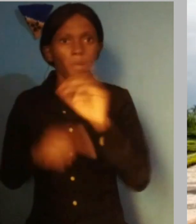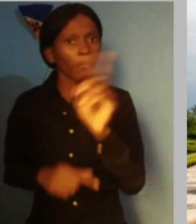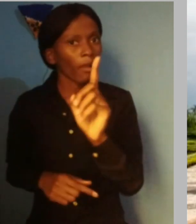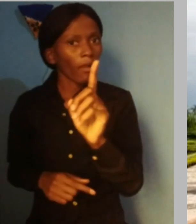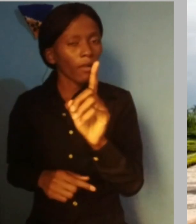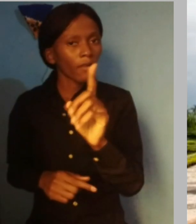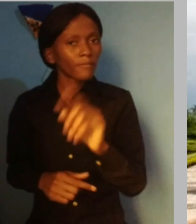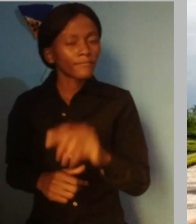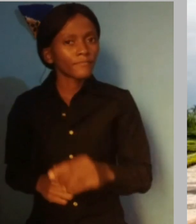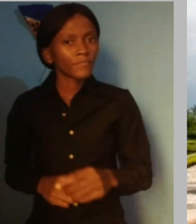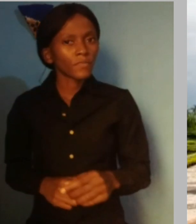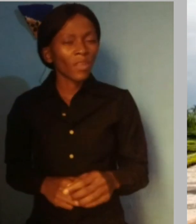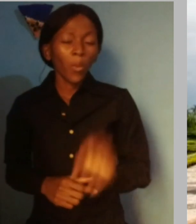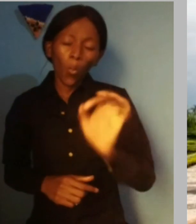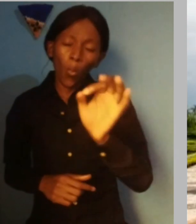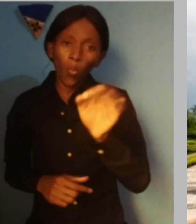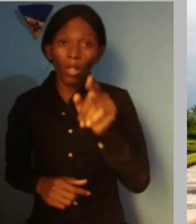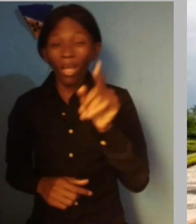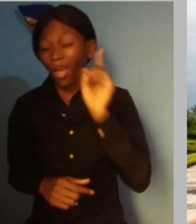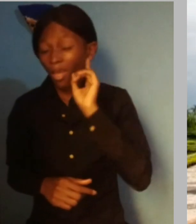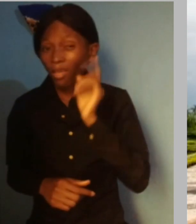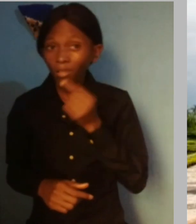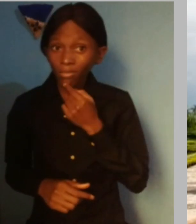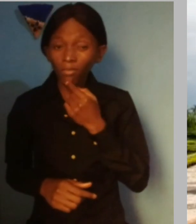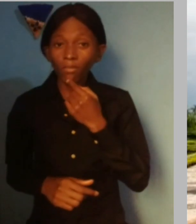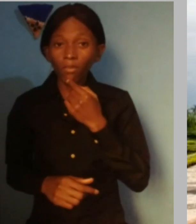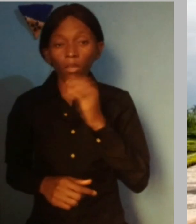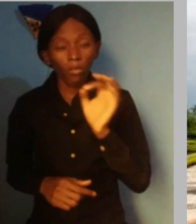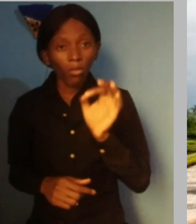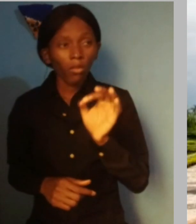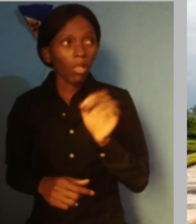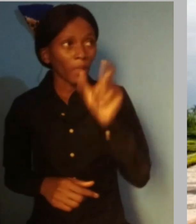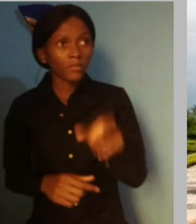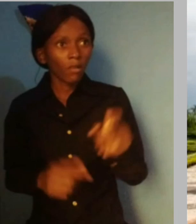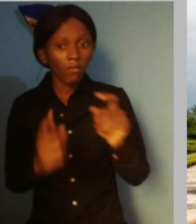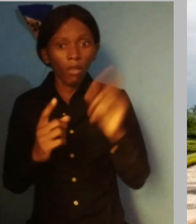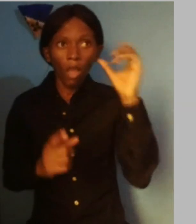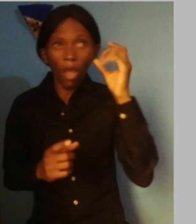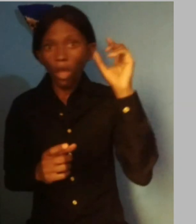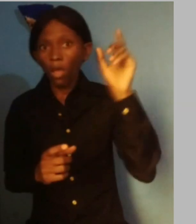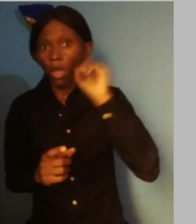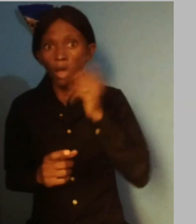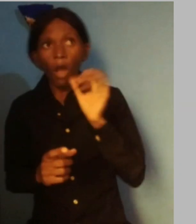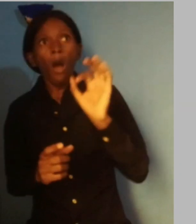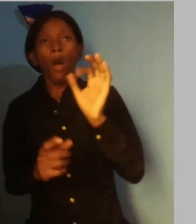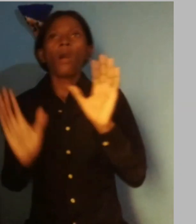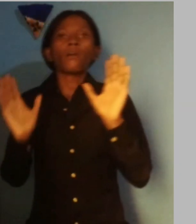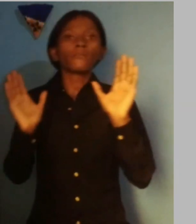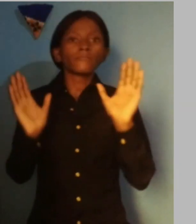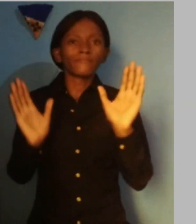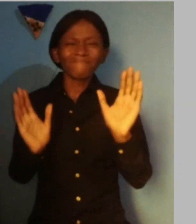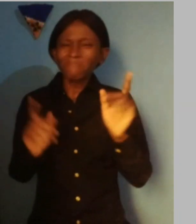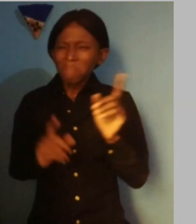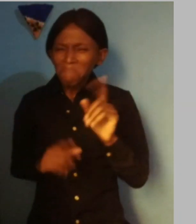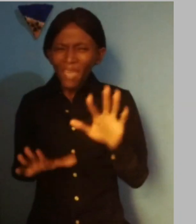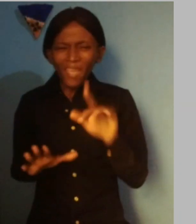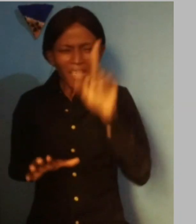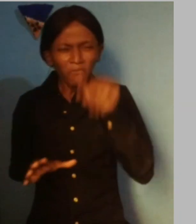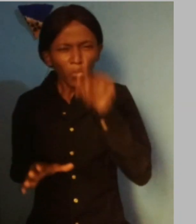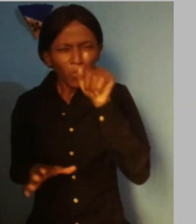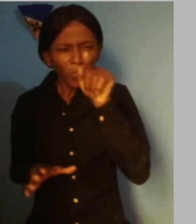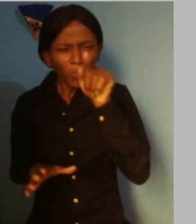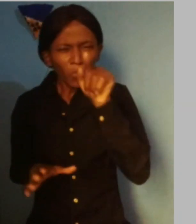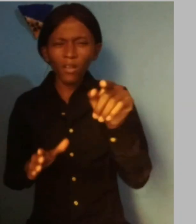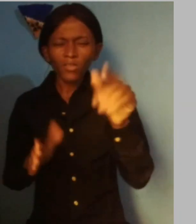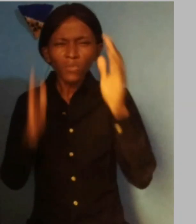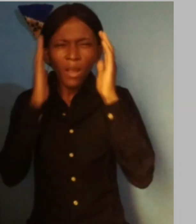Oui, c'est vrai, être sourd peut t'excuser, mais fais attention à ce qui se passe autour de toi et